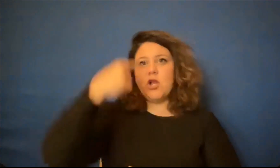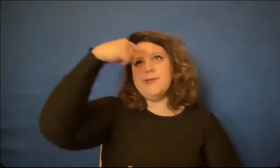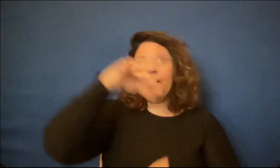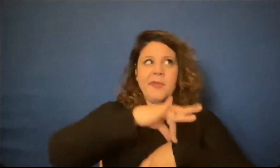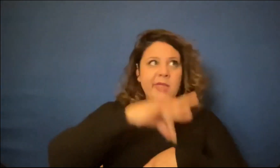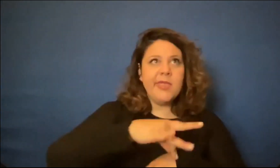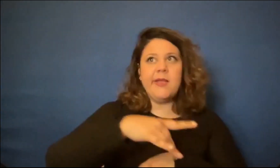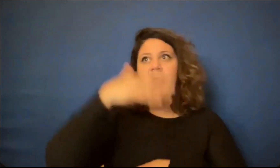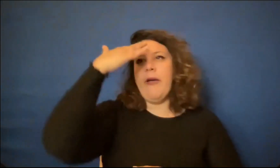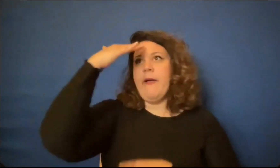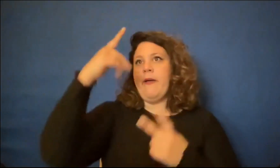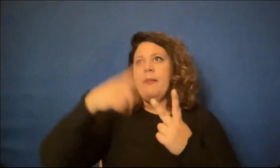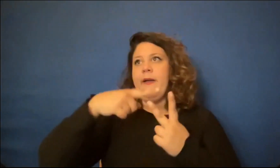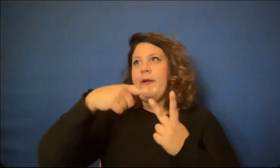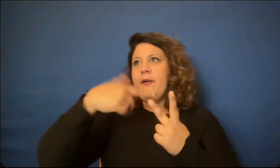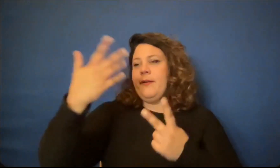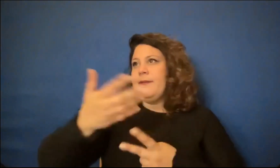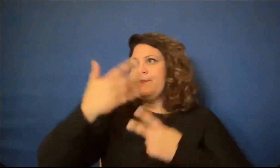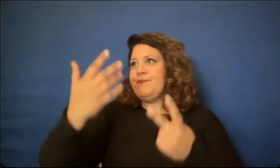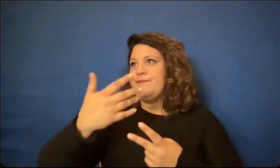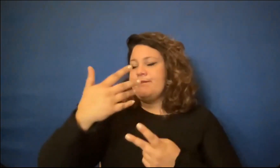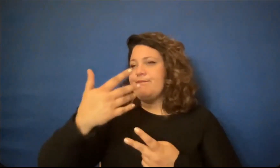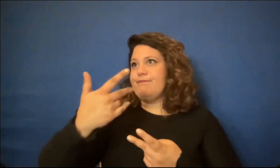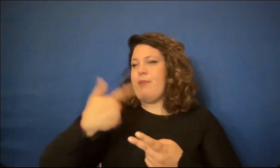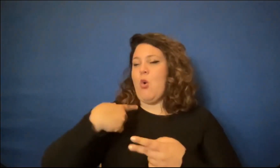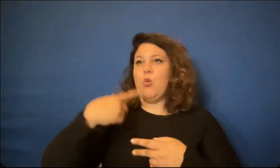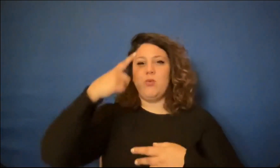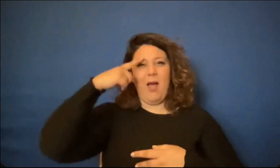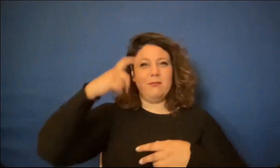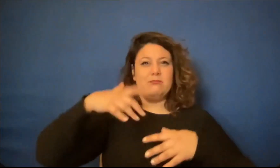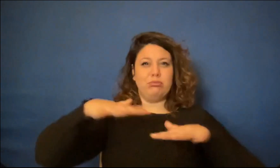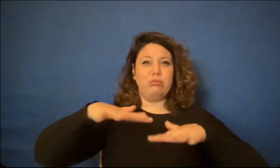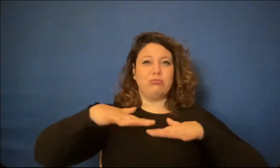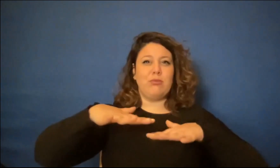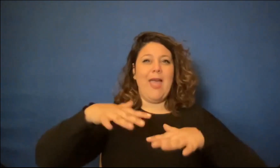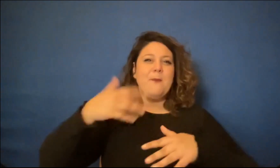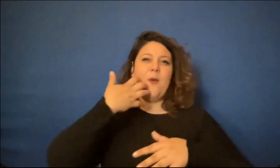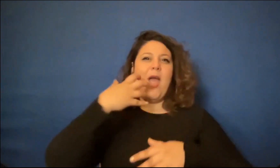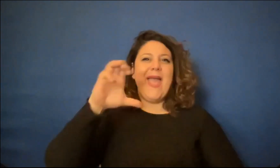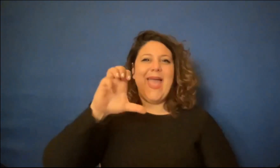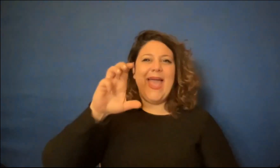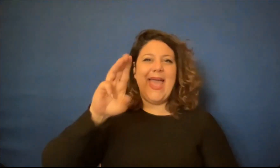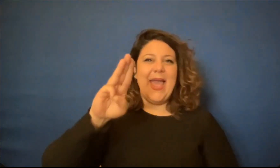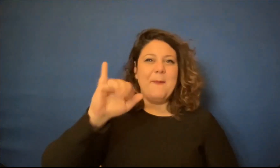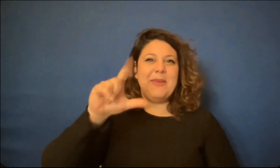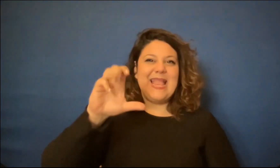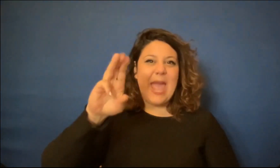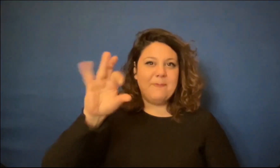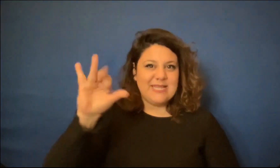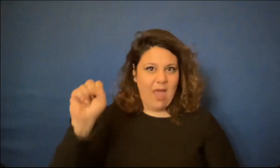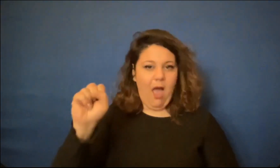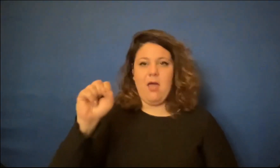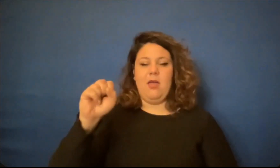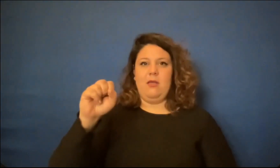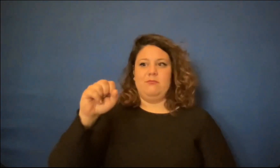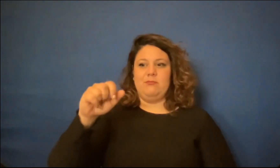pueden saber de tratar una epilepsia cuando le da a un niño en clase y tampoco pueden saber de